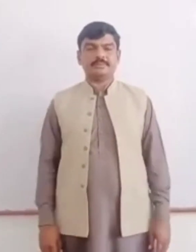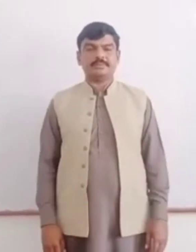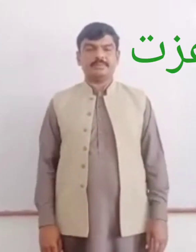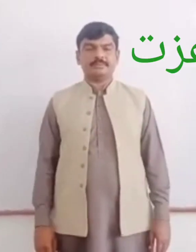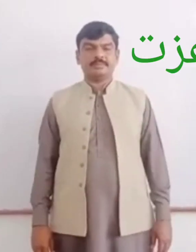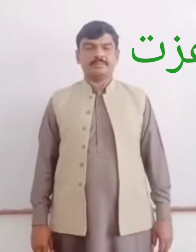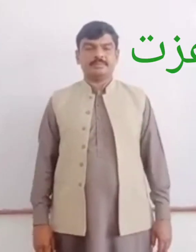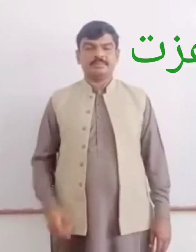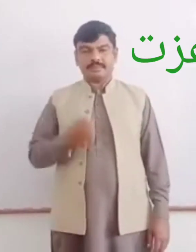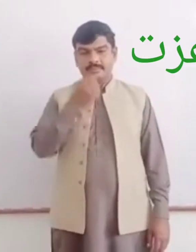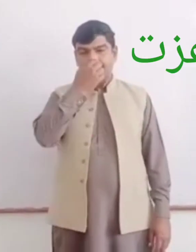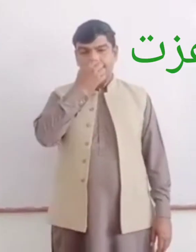इज्जत,